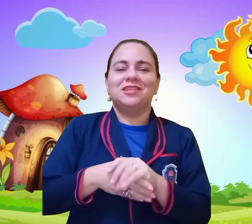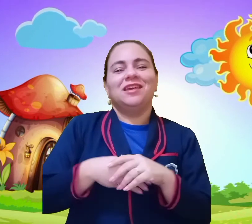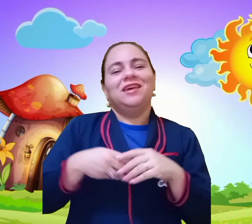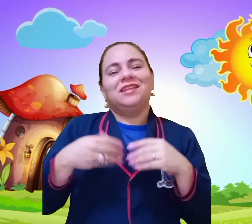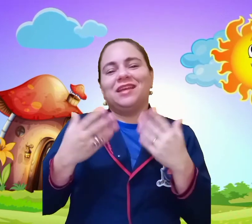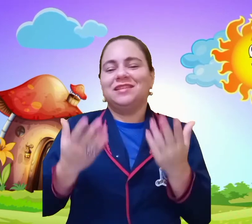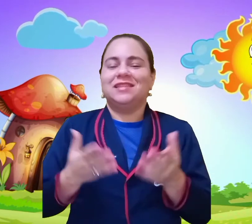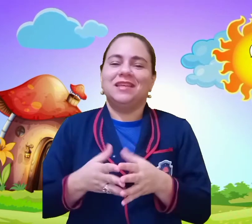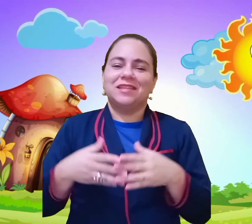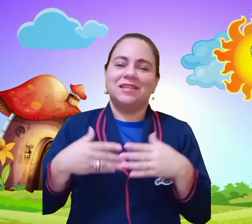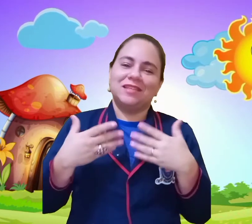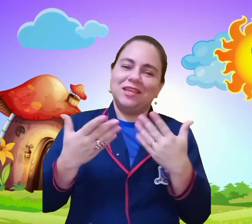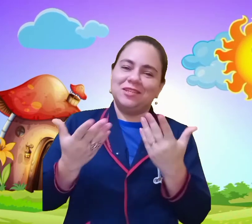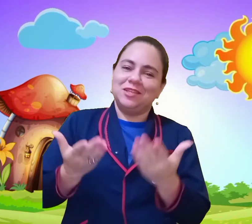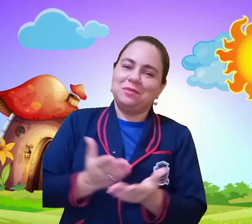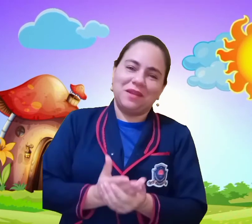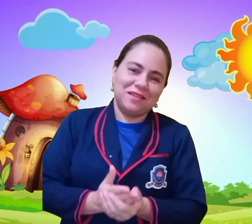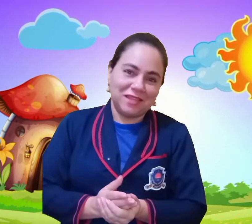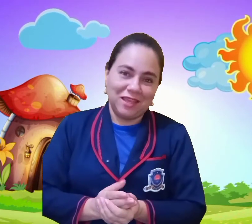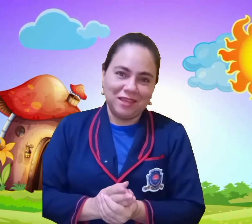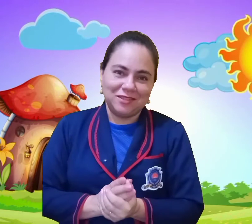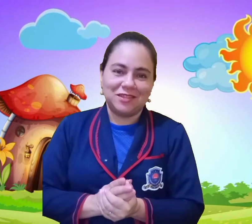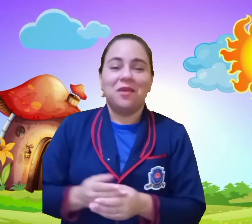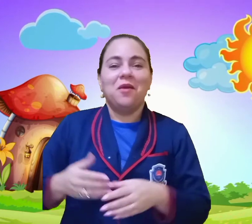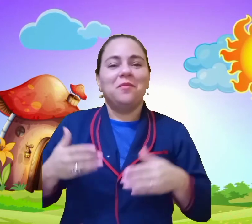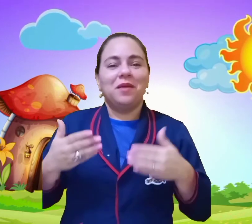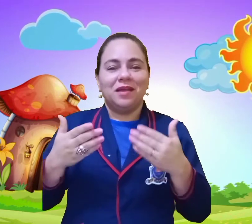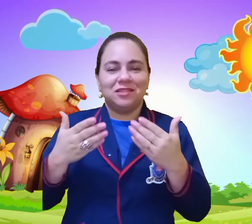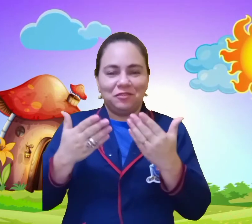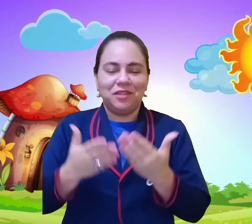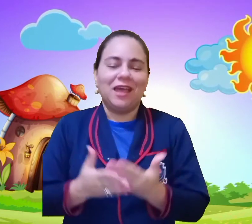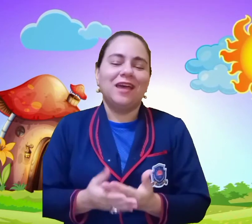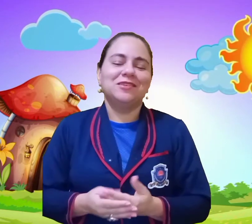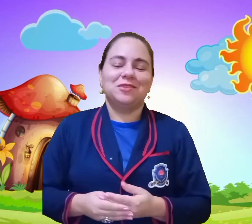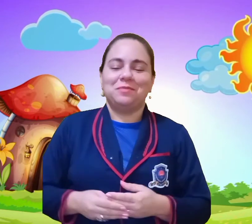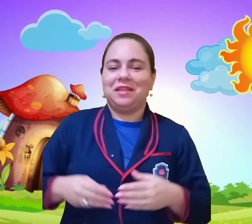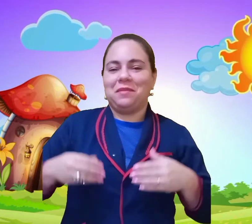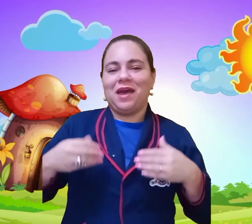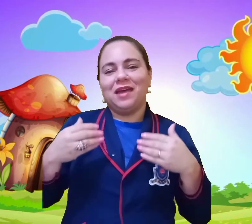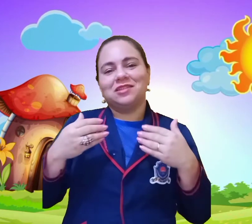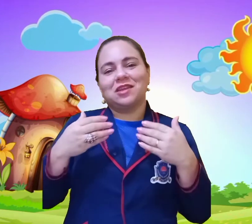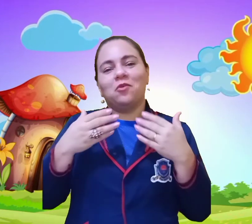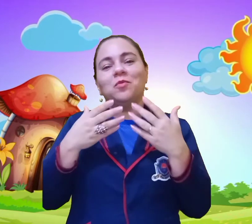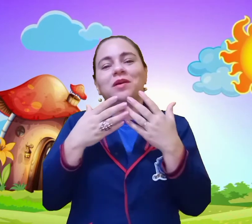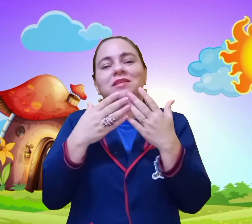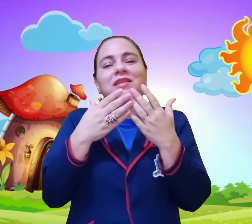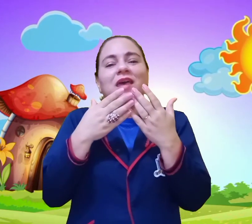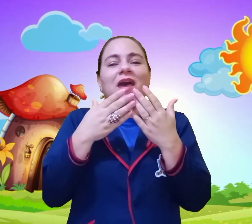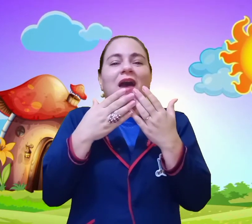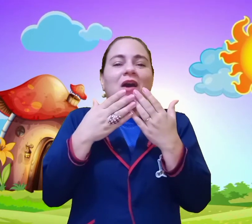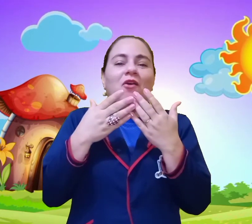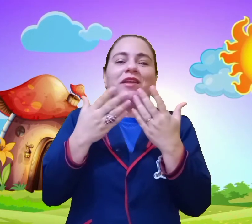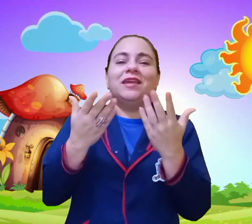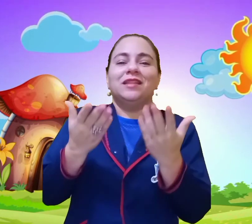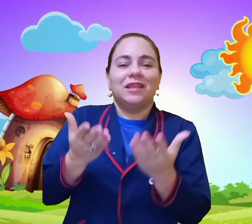para te trazer essa cesta de presente, uma atividade de matemática, algumas